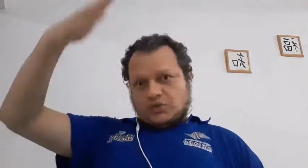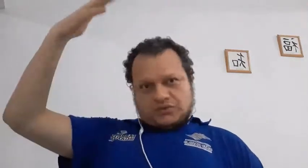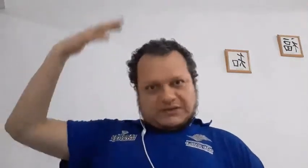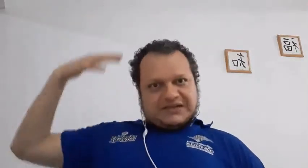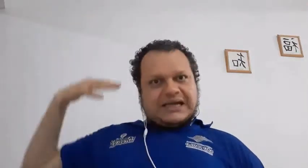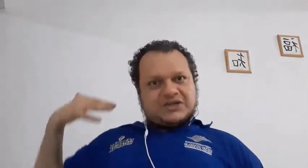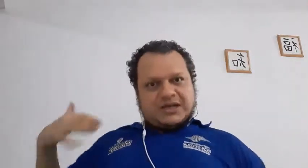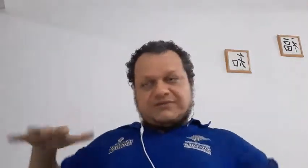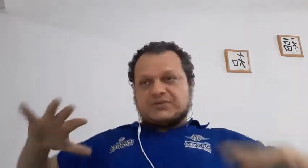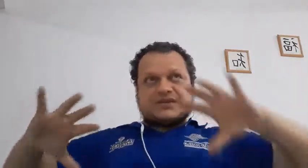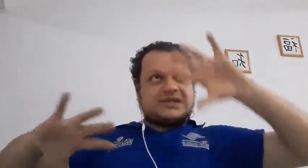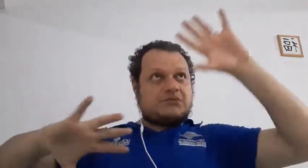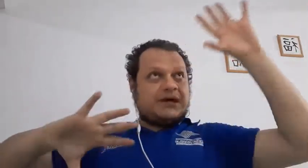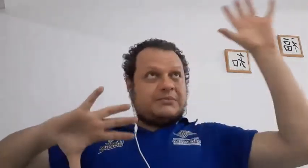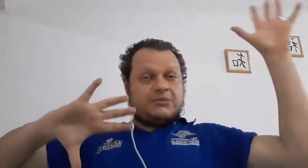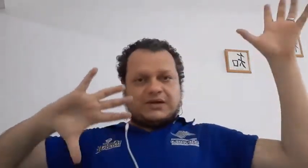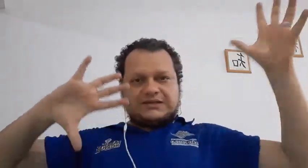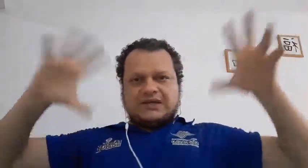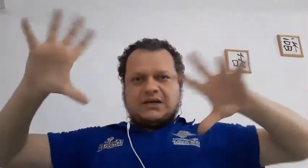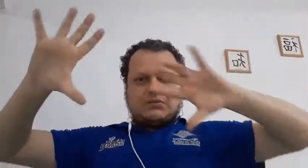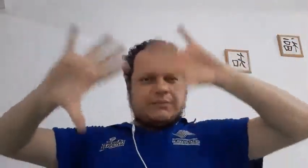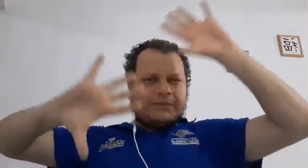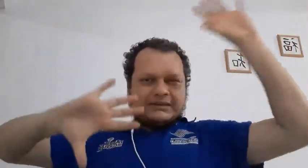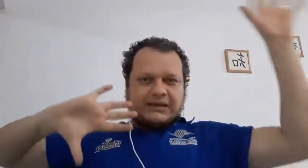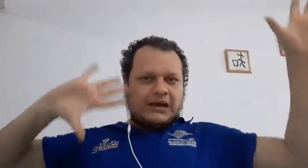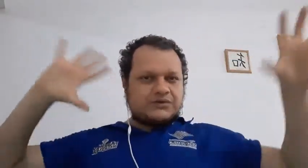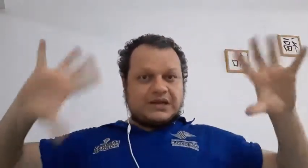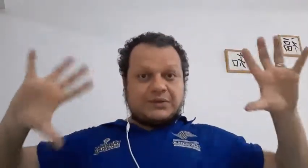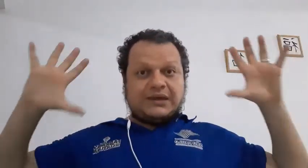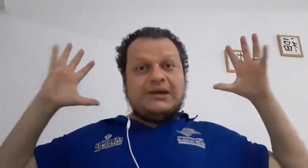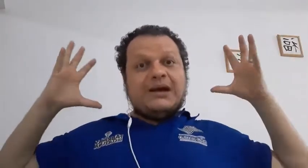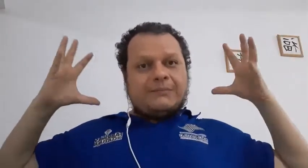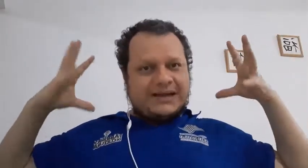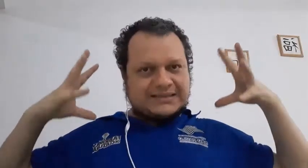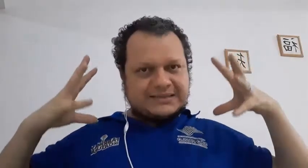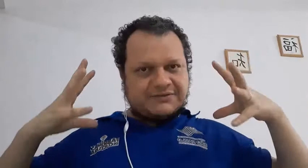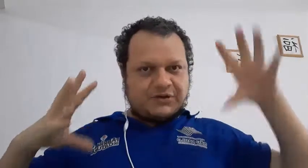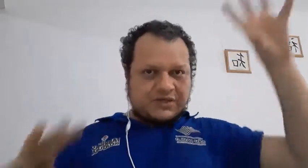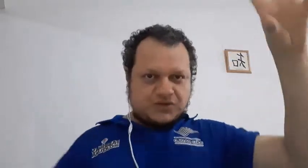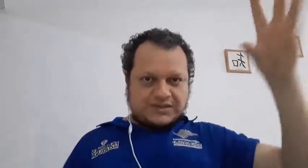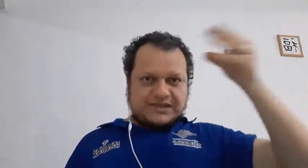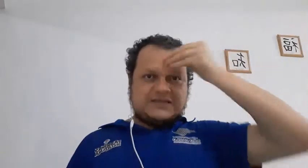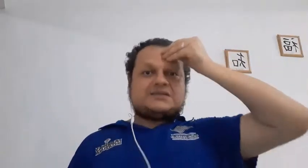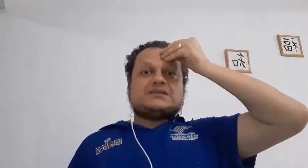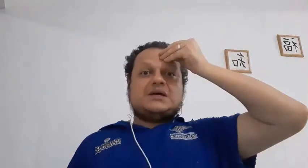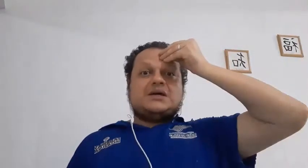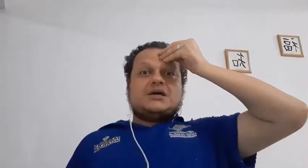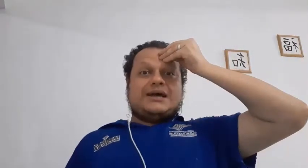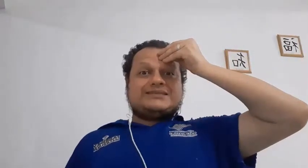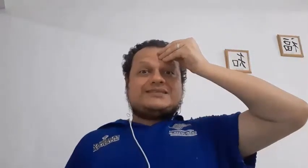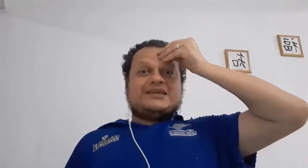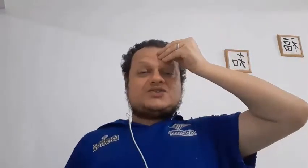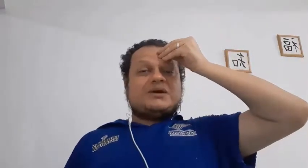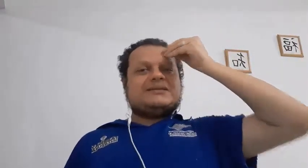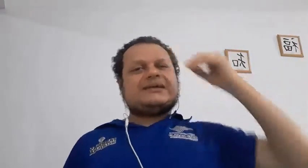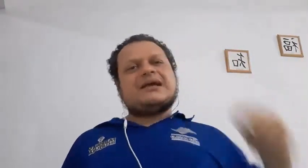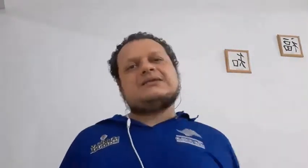na verdade, né? Vamos fazer uma rememoração, um mapa mental, sei lá o quê, para que essas informações elas estejam aí